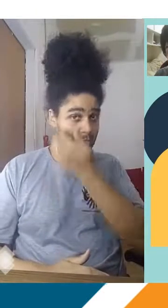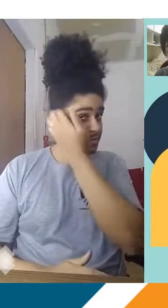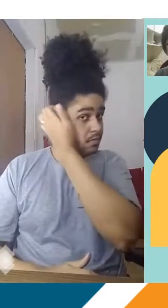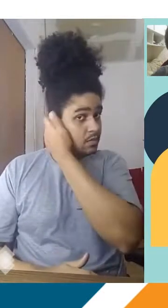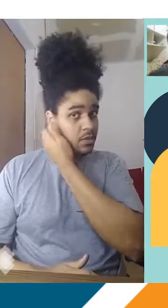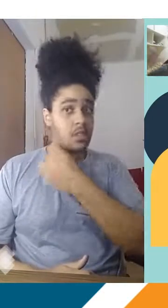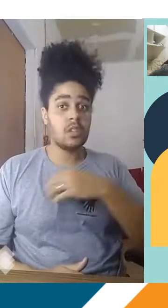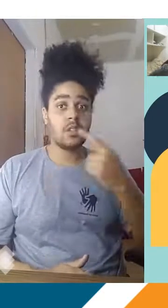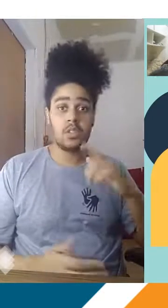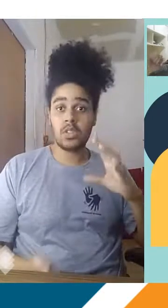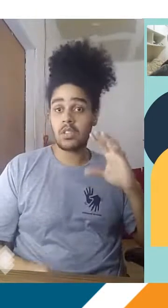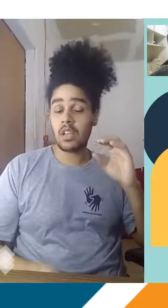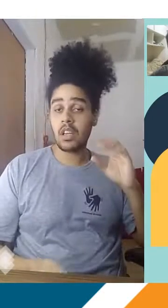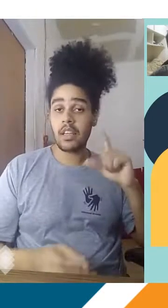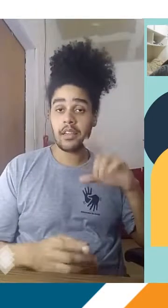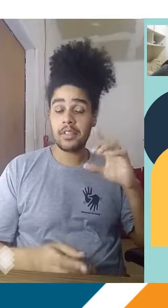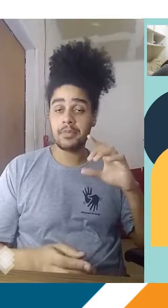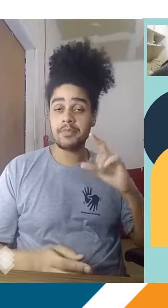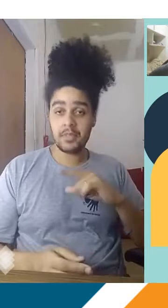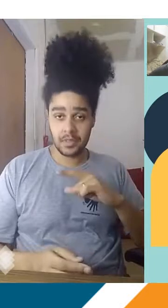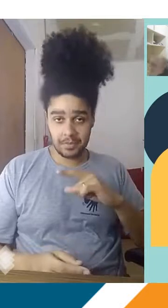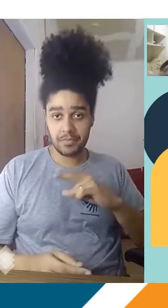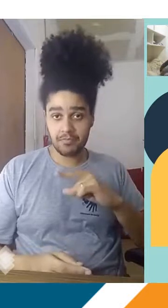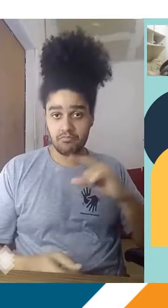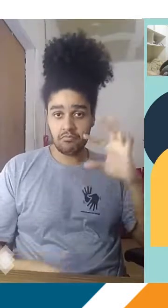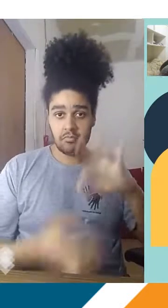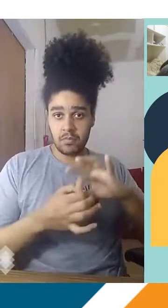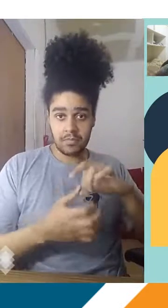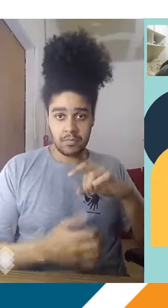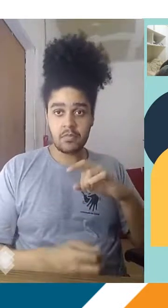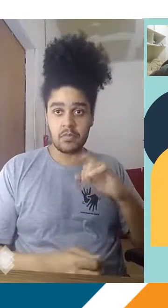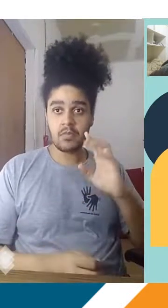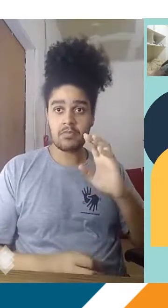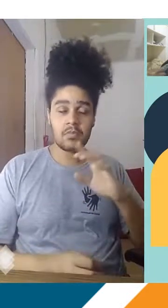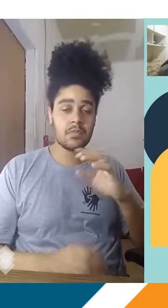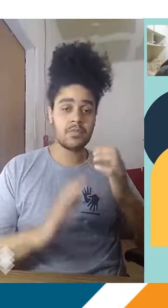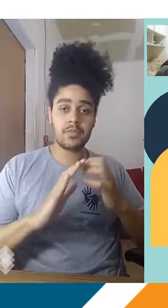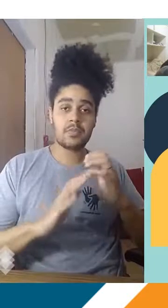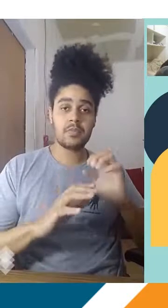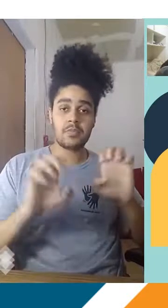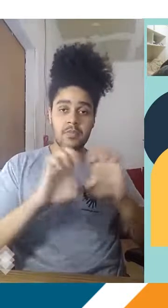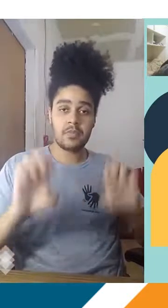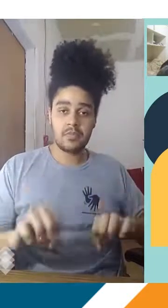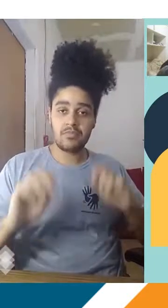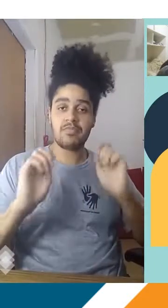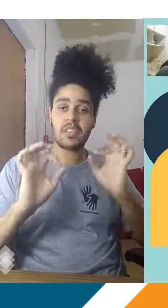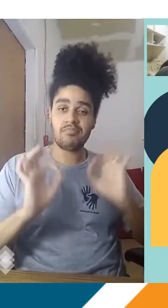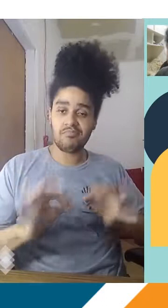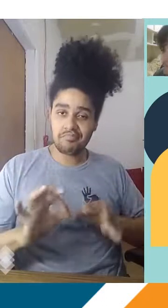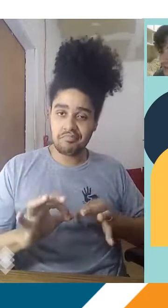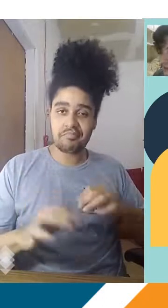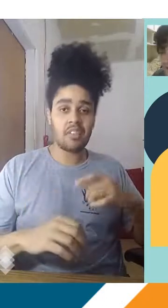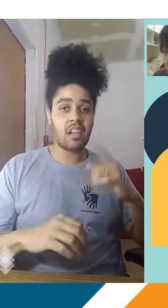disso que, olha a coesão referencial, disso que eu acabei de falar. Prova de que não tem infraestrutura adequada, de que